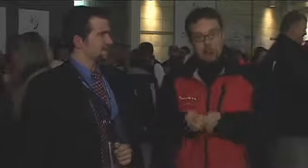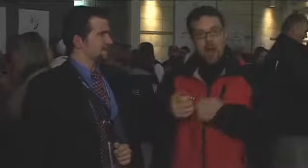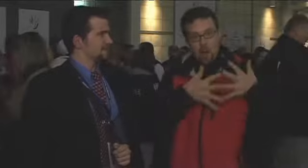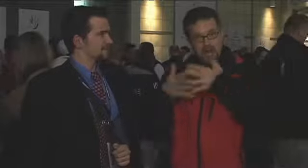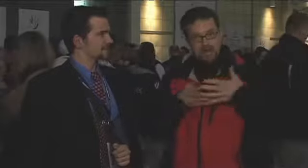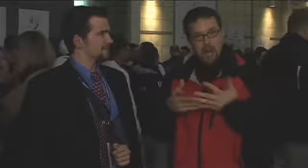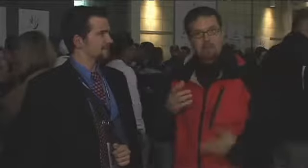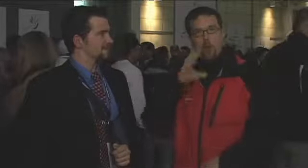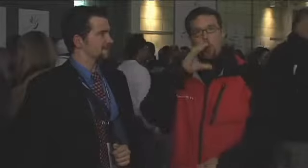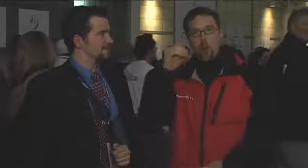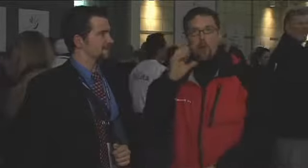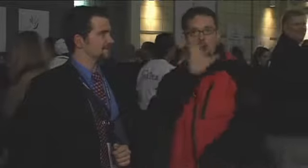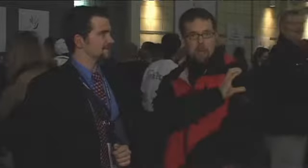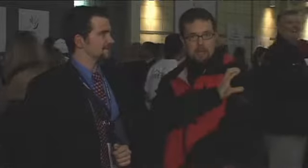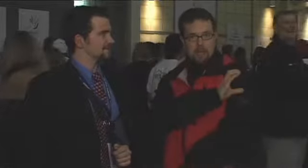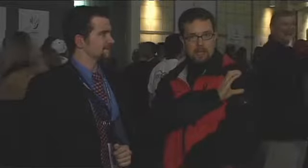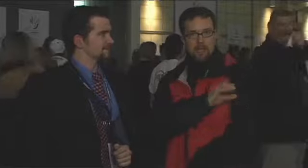Hier neben mir steht der Kapitän der